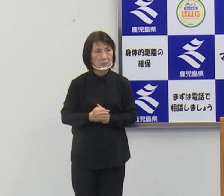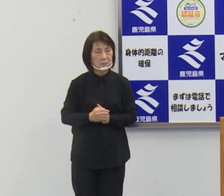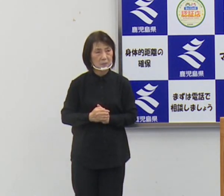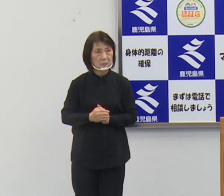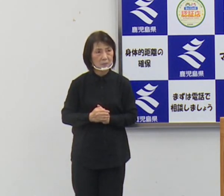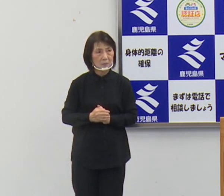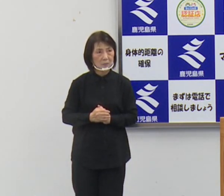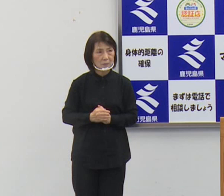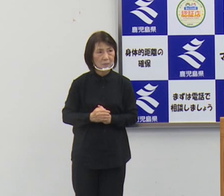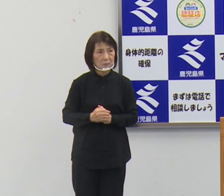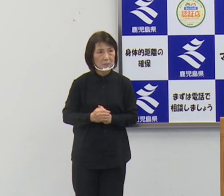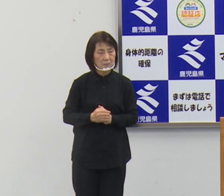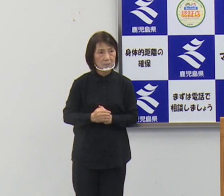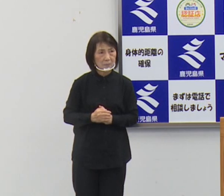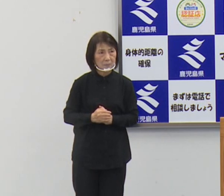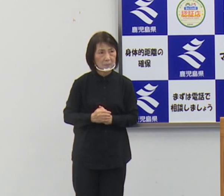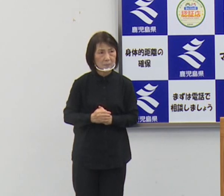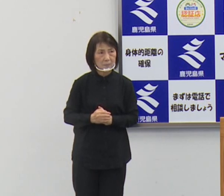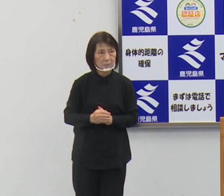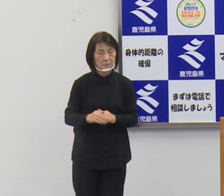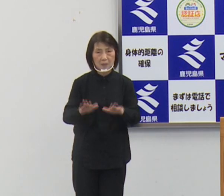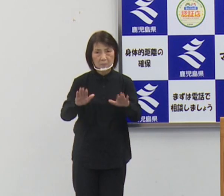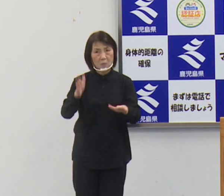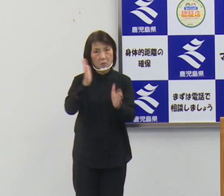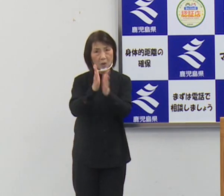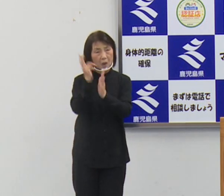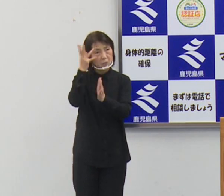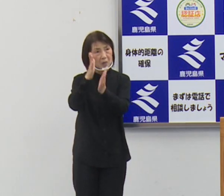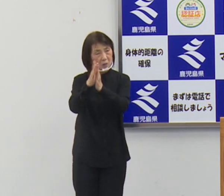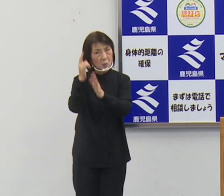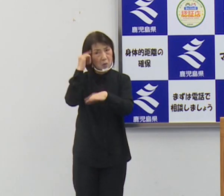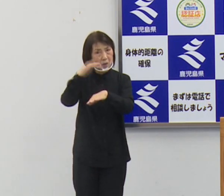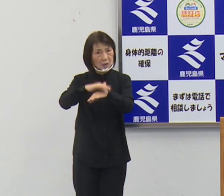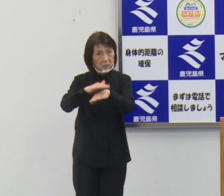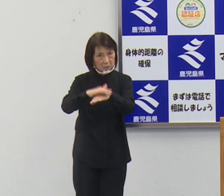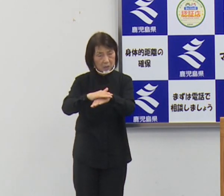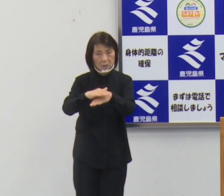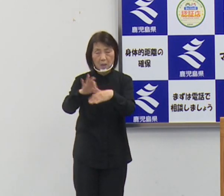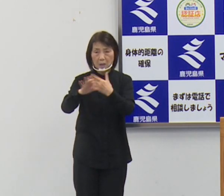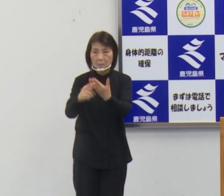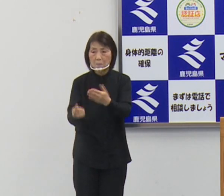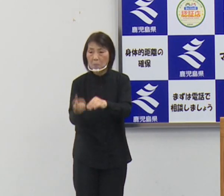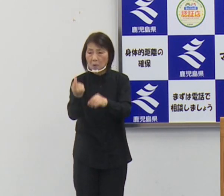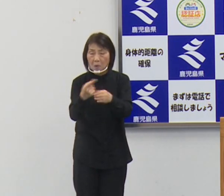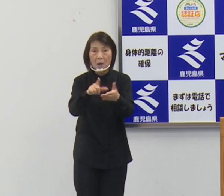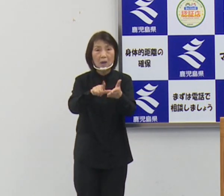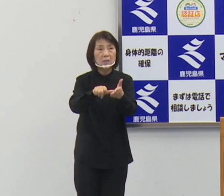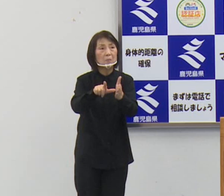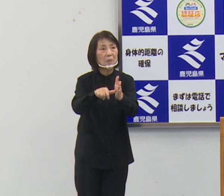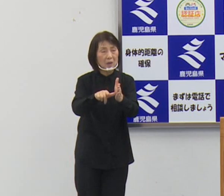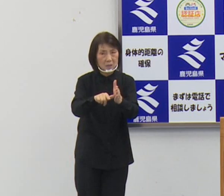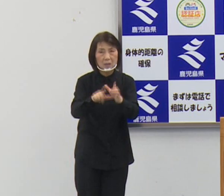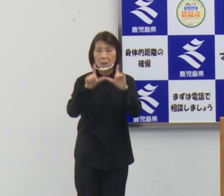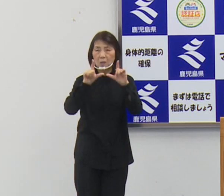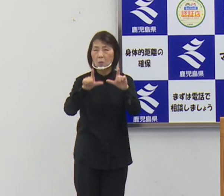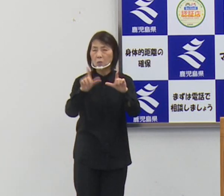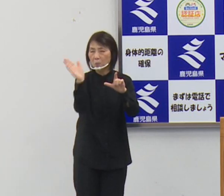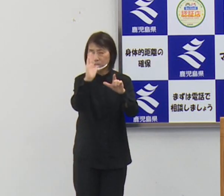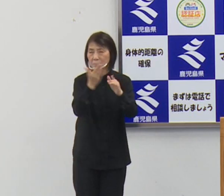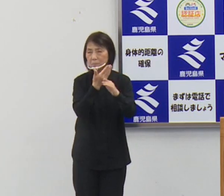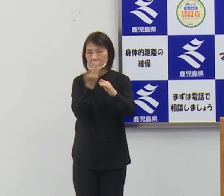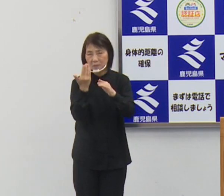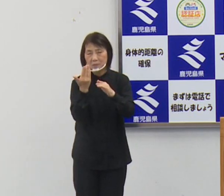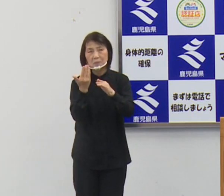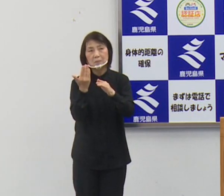の公表があったんですが、まあ、今の県の考えだとそういった事案があってもその事案は公表されずに何かこう